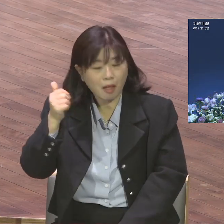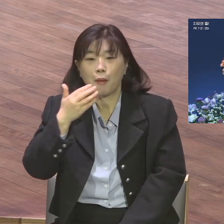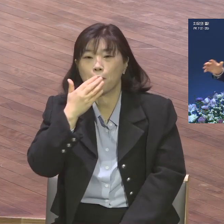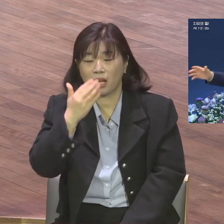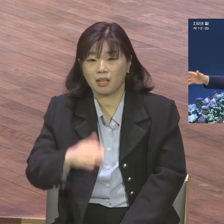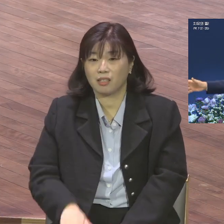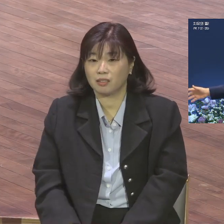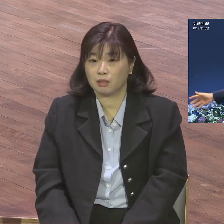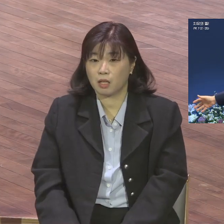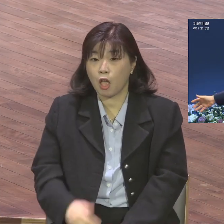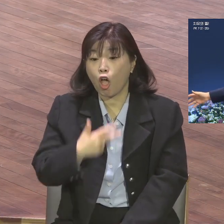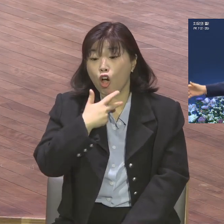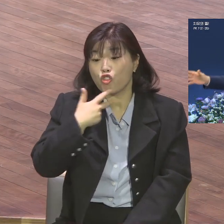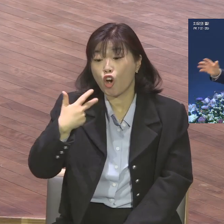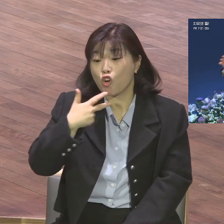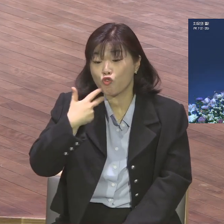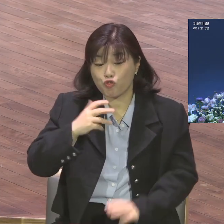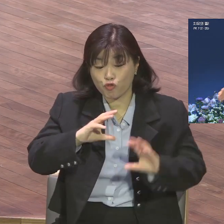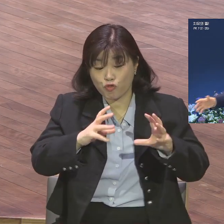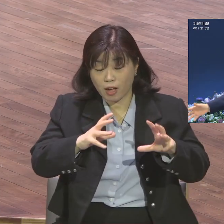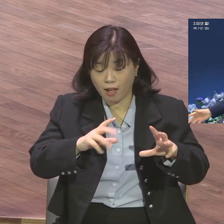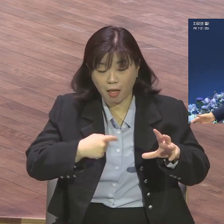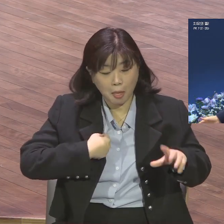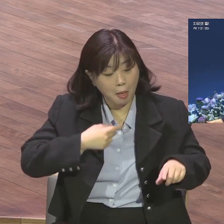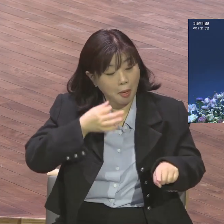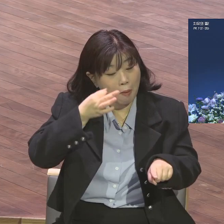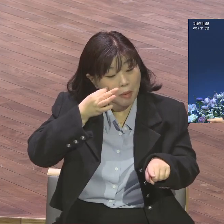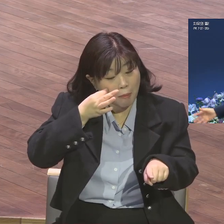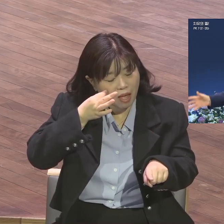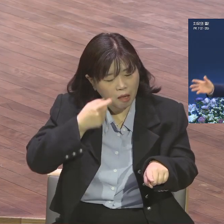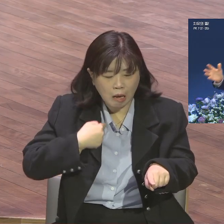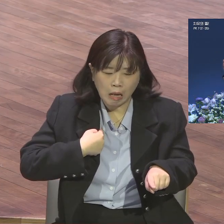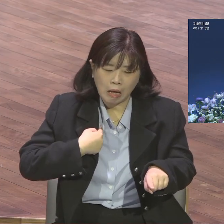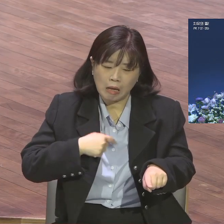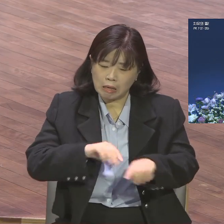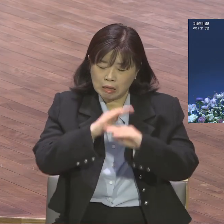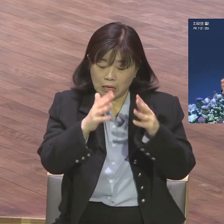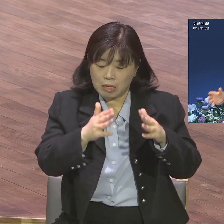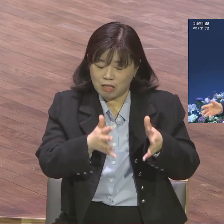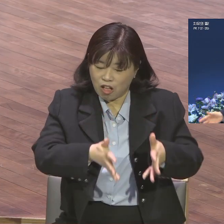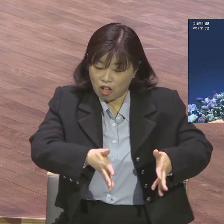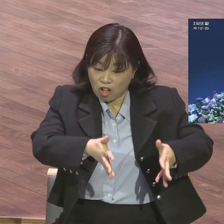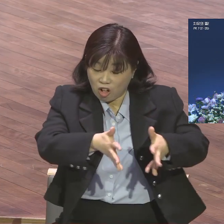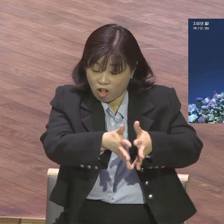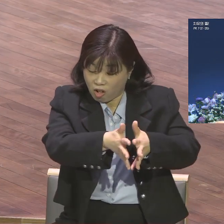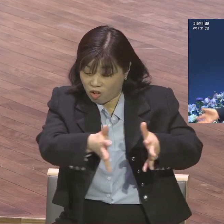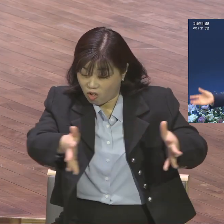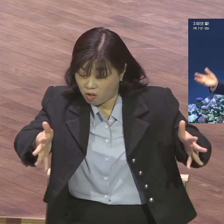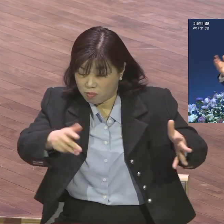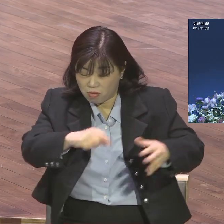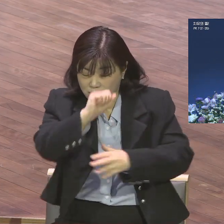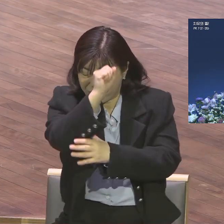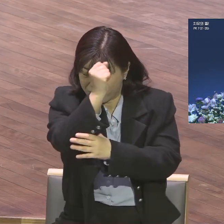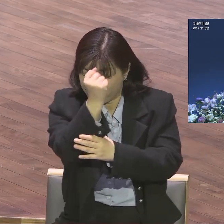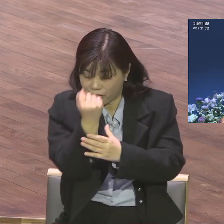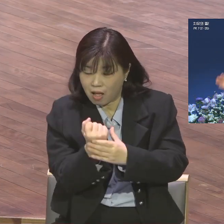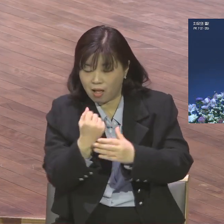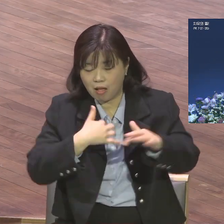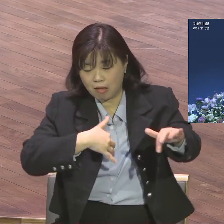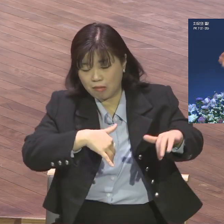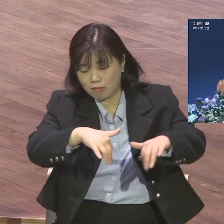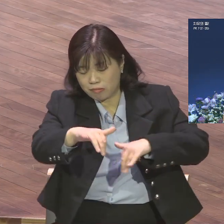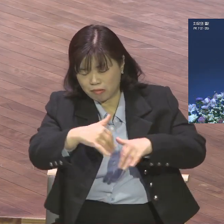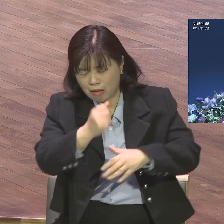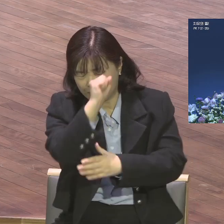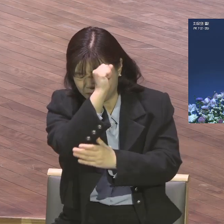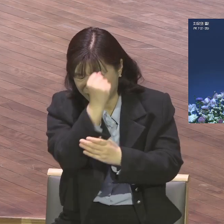오래돼가지고, 2000년씩 돼가지고, 수리한다고, 참 리모델링 한다고, 도로고, 건물이고, 정신